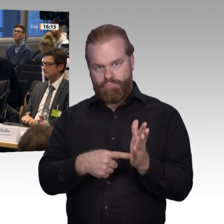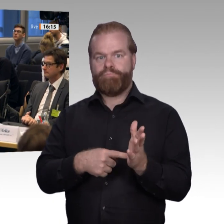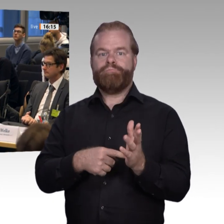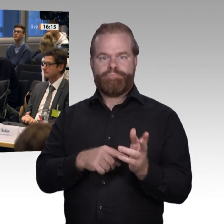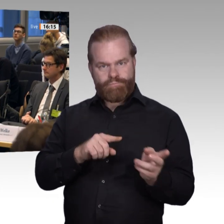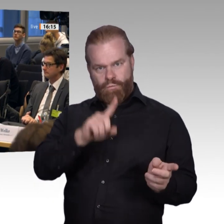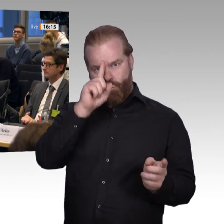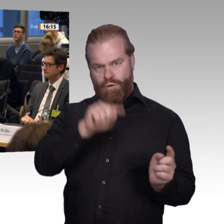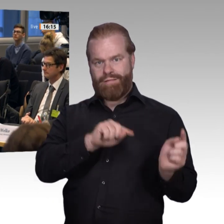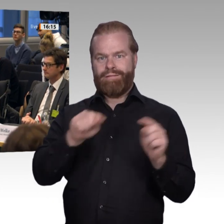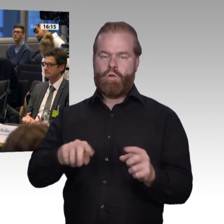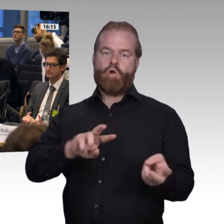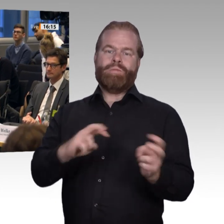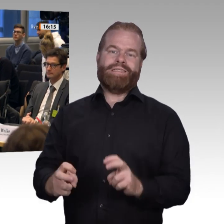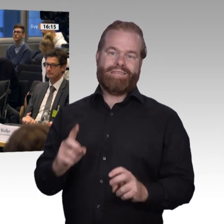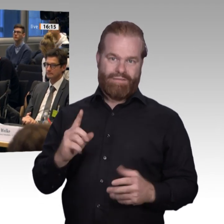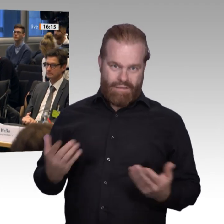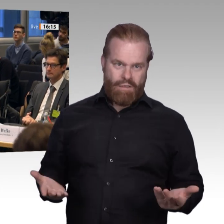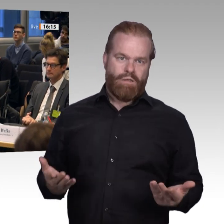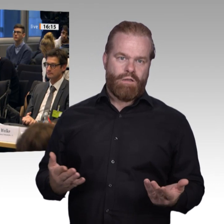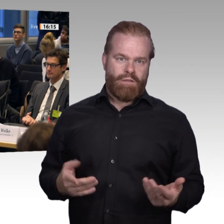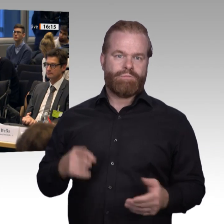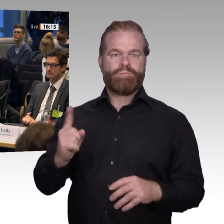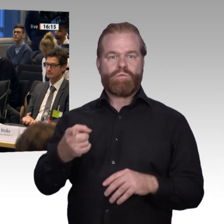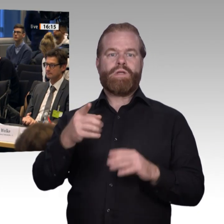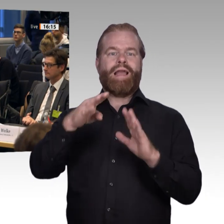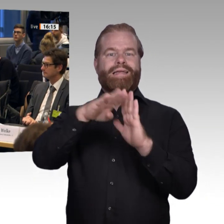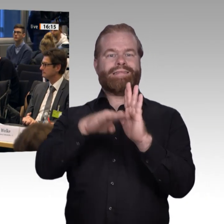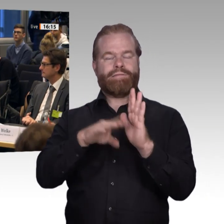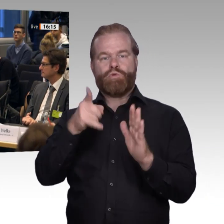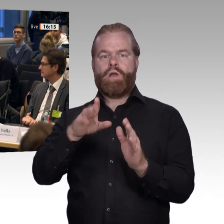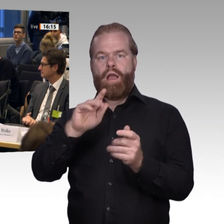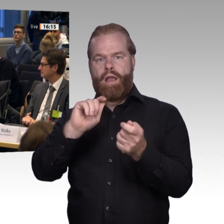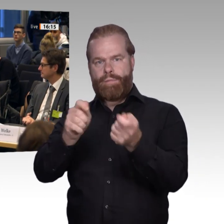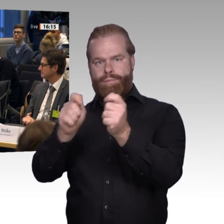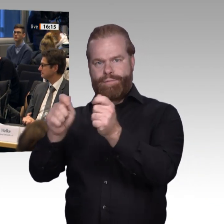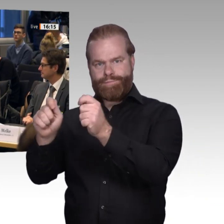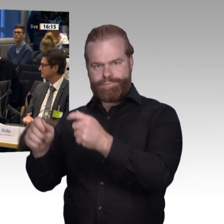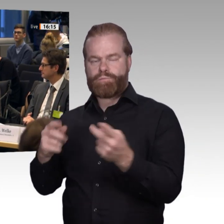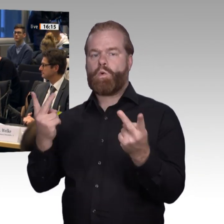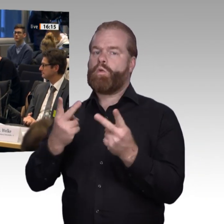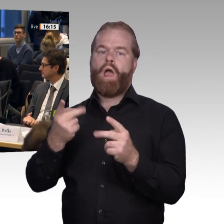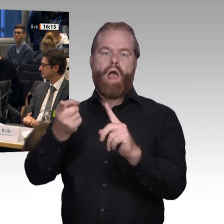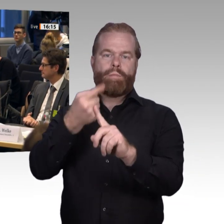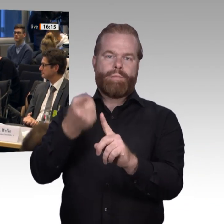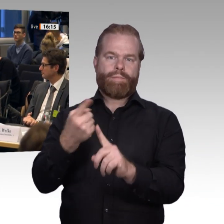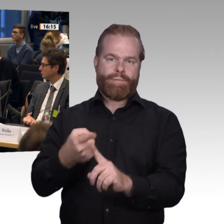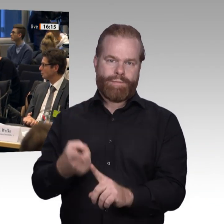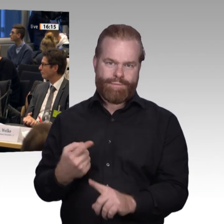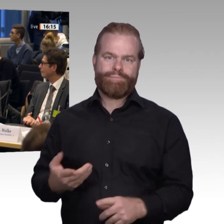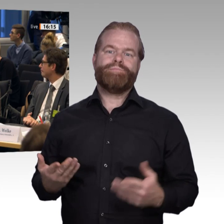sind. Mit der Beibehaltung des Mehrkostenvorbehalts und vor allem auch mit der neu geschaffenen Möglichkeit durch